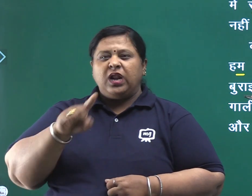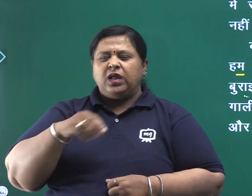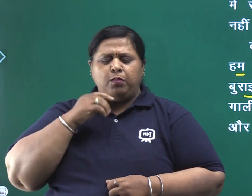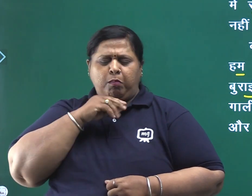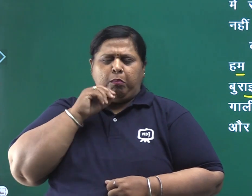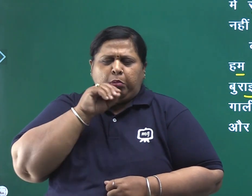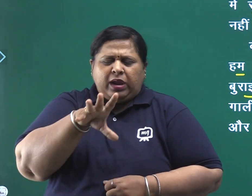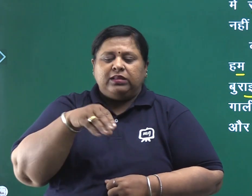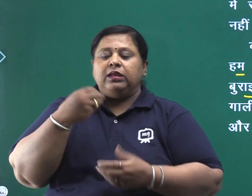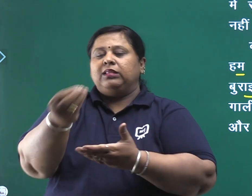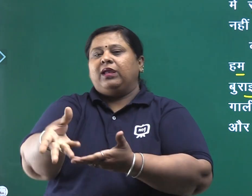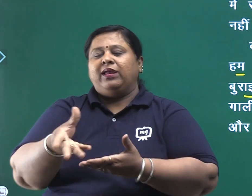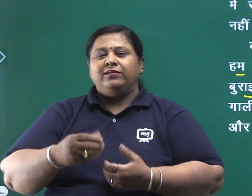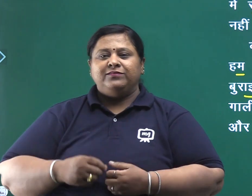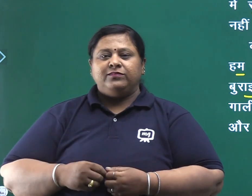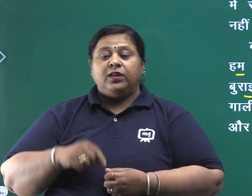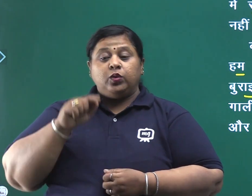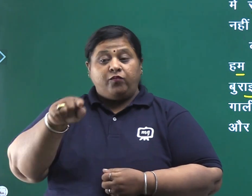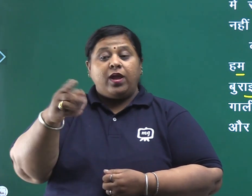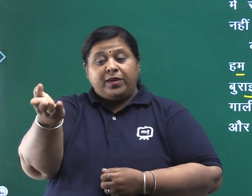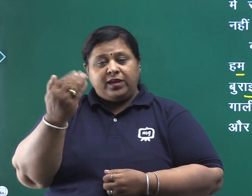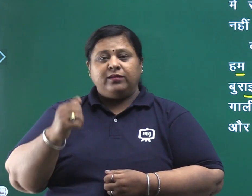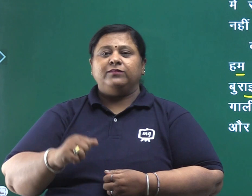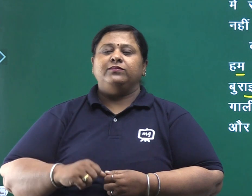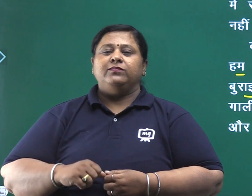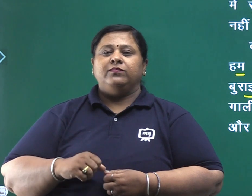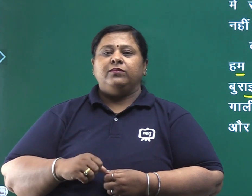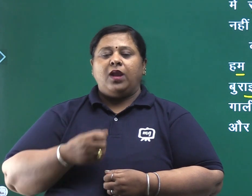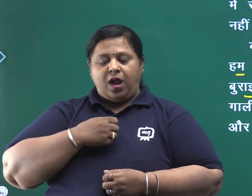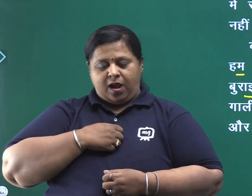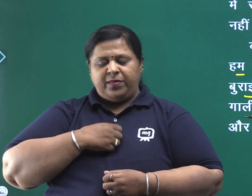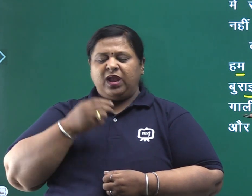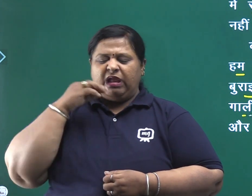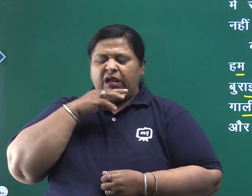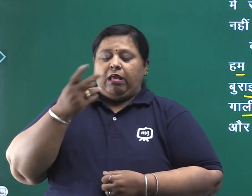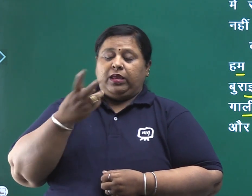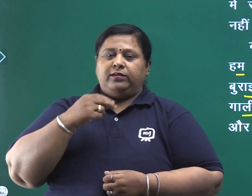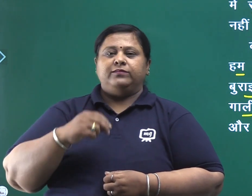बुराई देते हैं तो वह भी हमें गाली